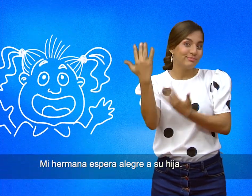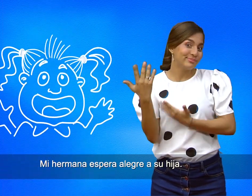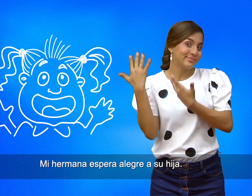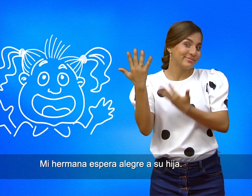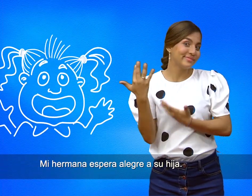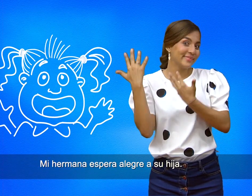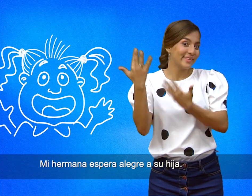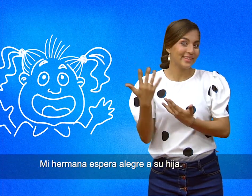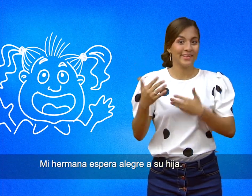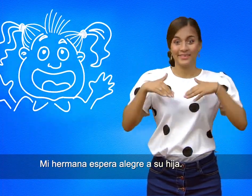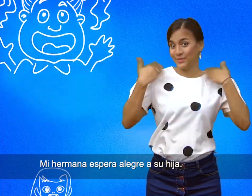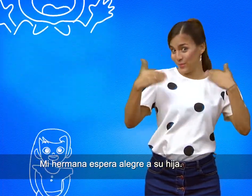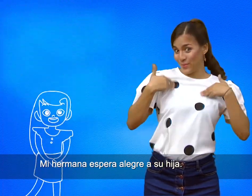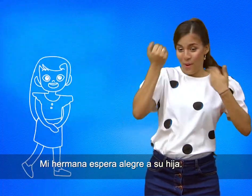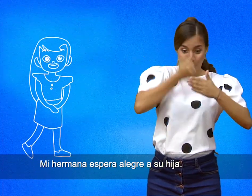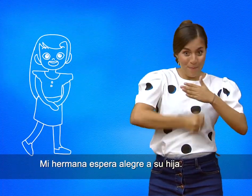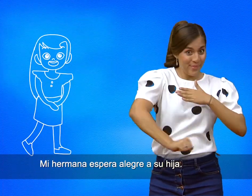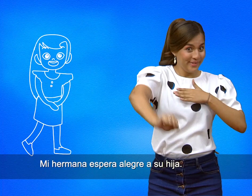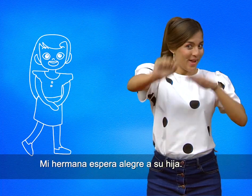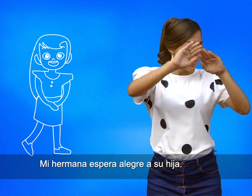espera alegre a su hija.